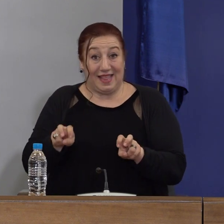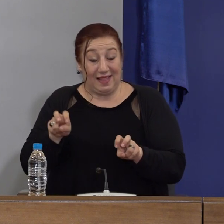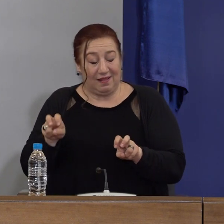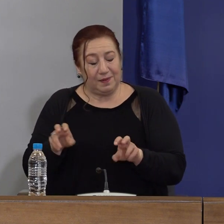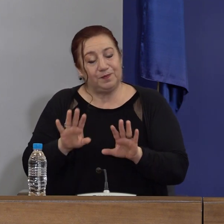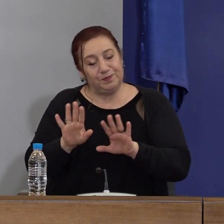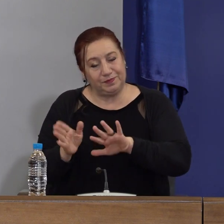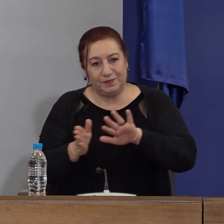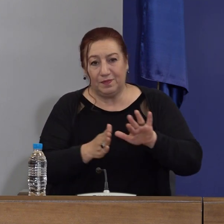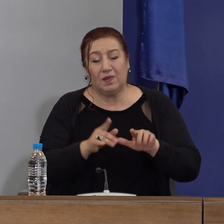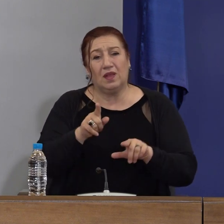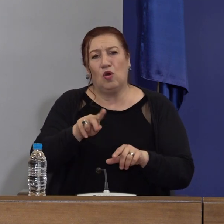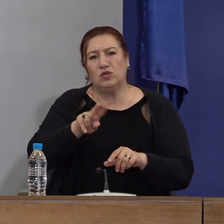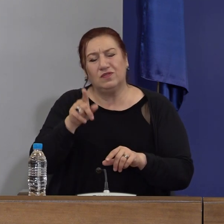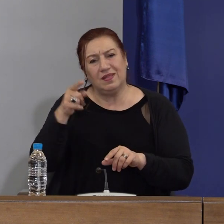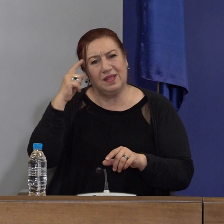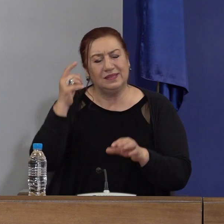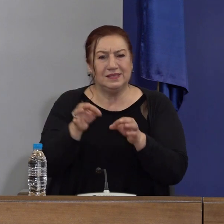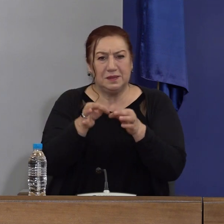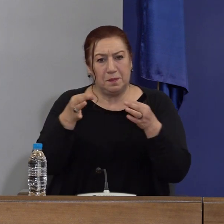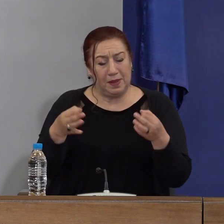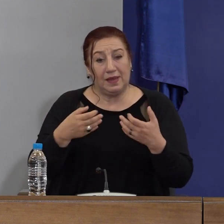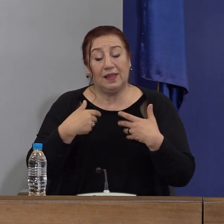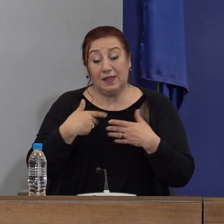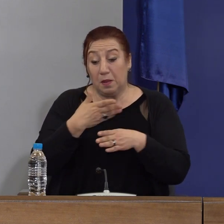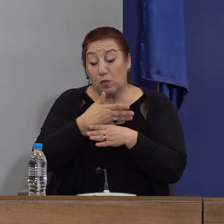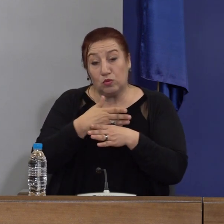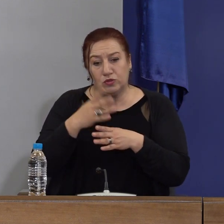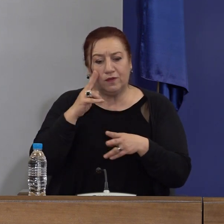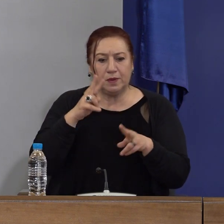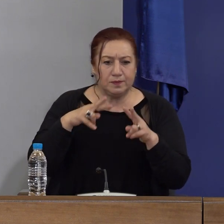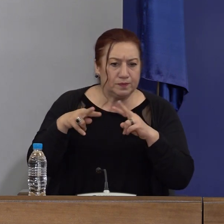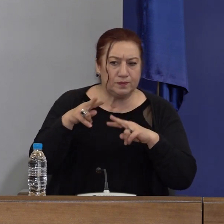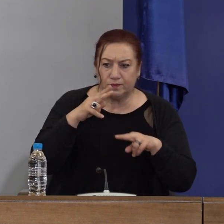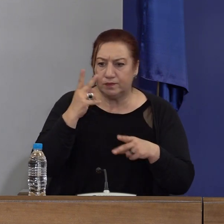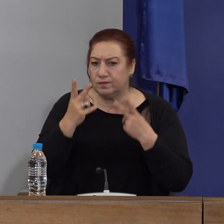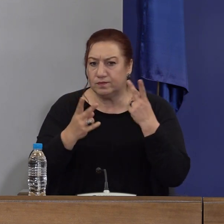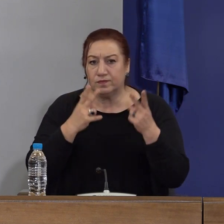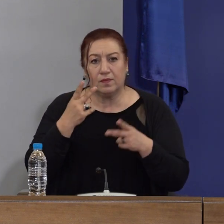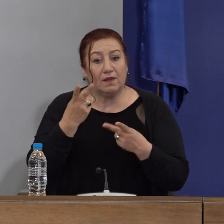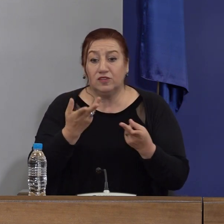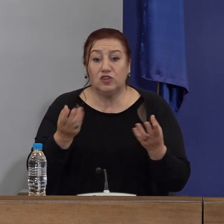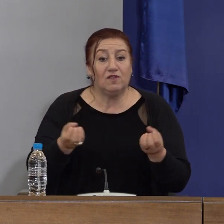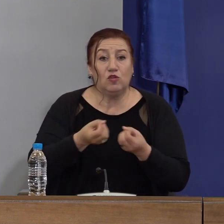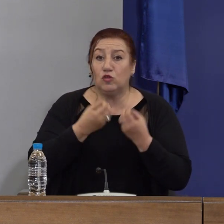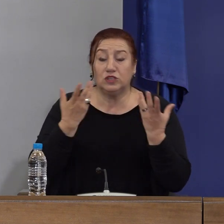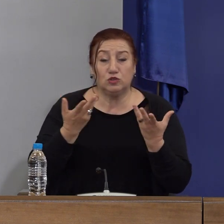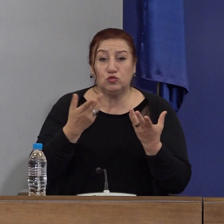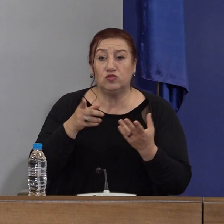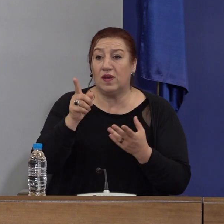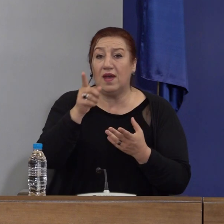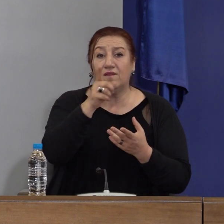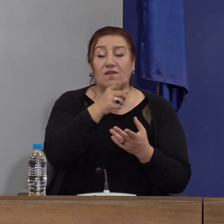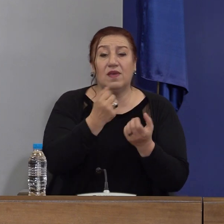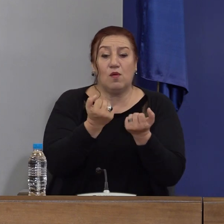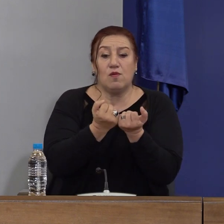пред вас, ние ще продължиме да следиме много внимателно. Виждате какво се случва в някои населени